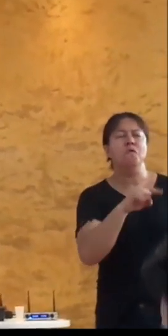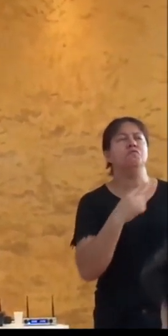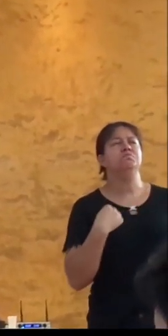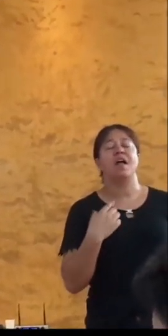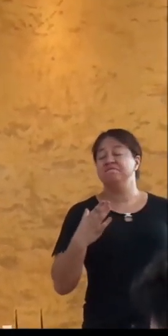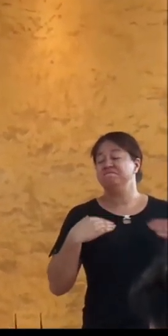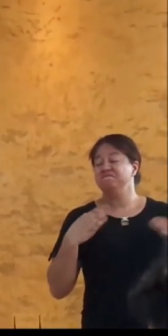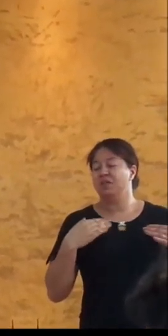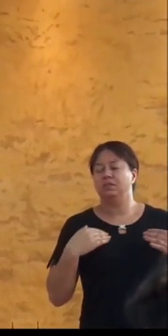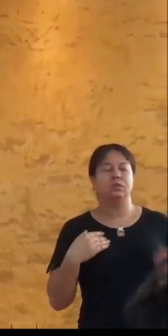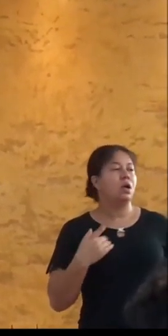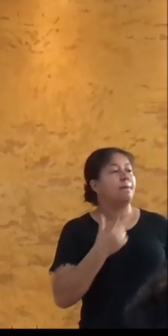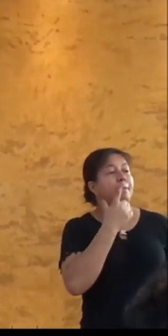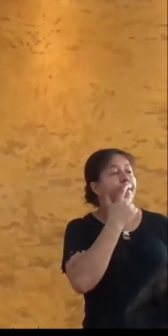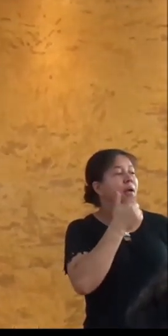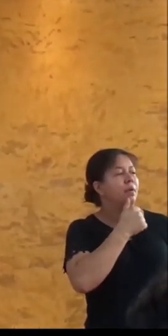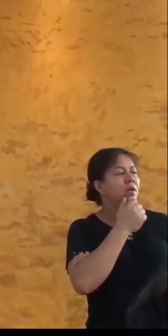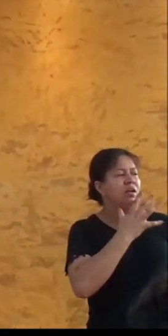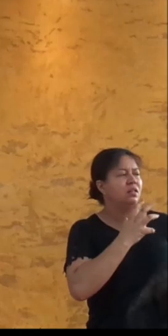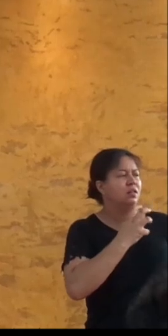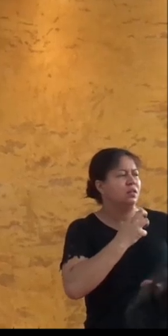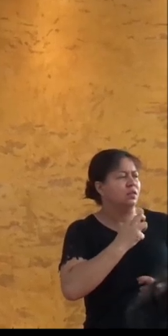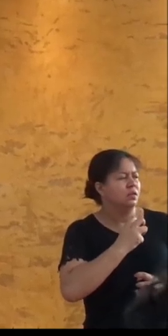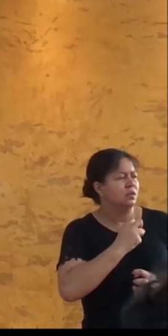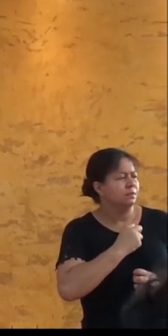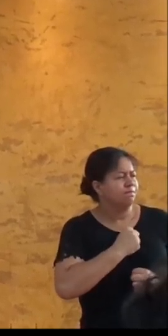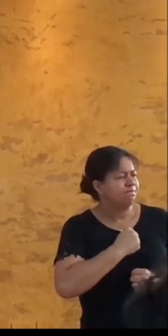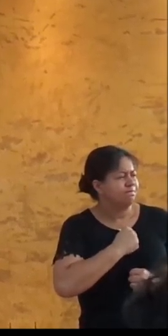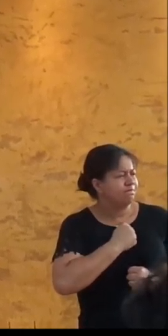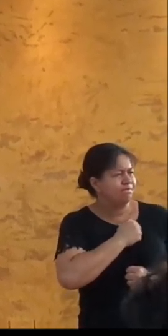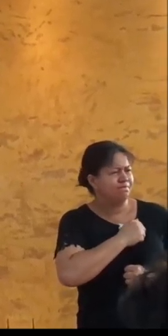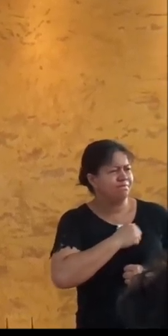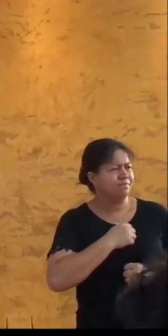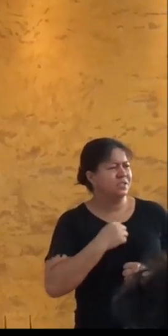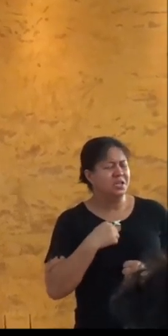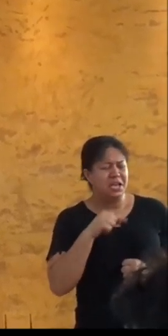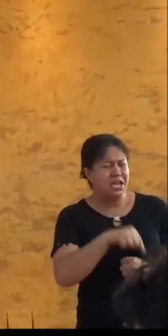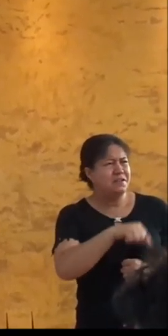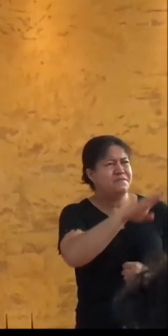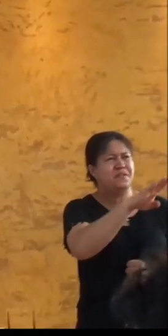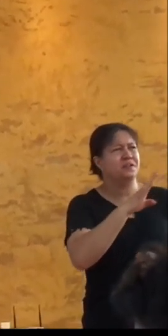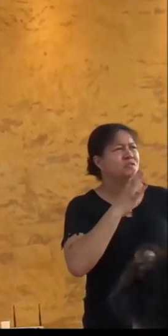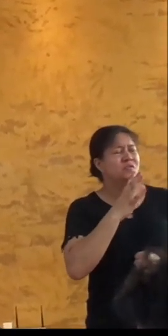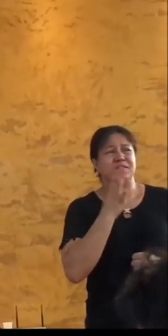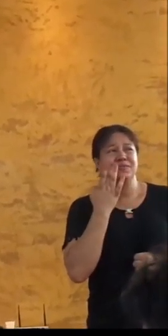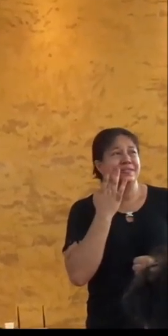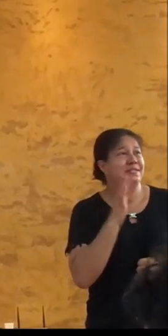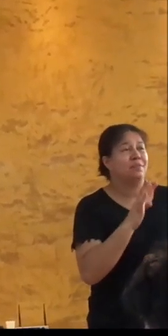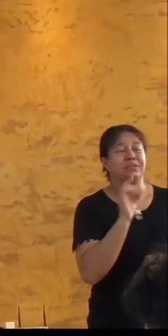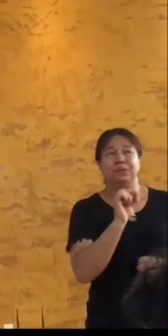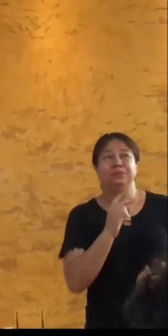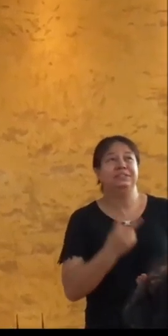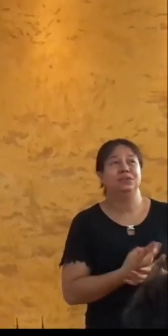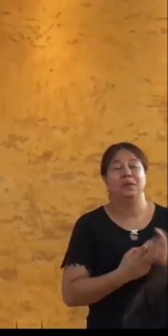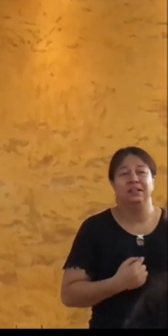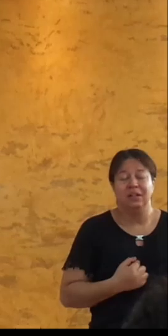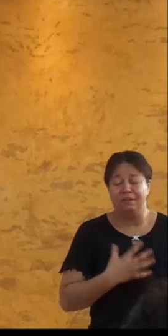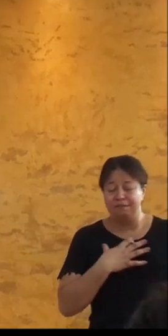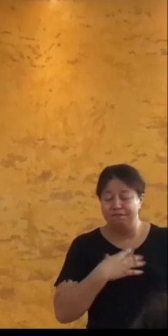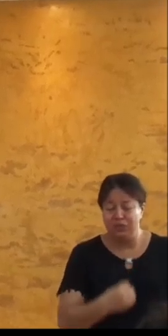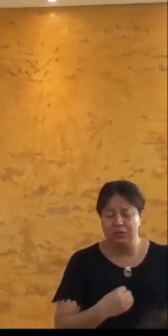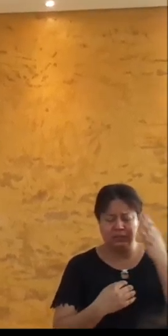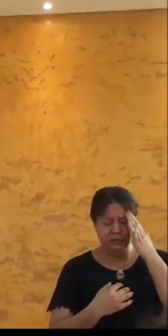a angústia que o pai fica, a angústia do desconhecido, a angústia do que está acontecendo com meu